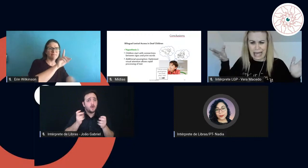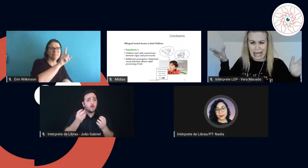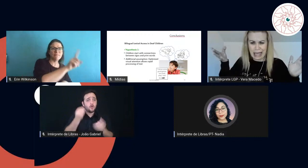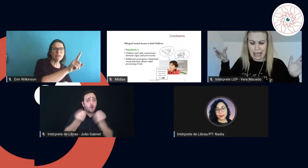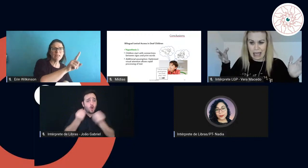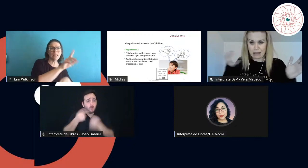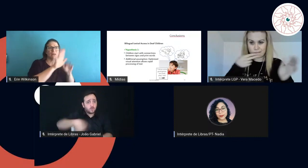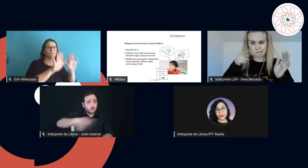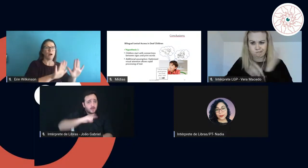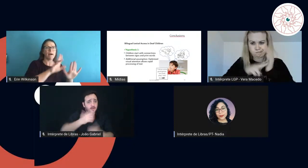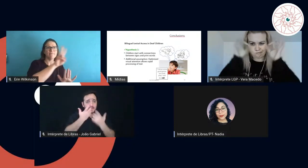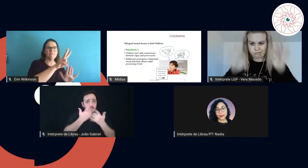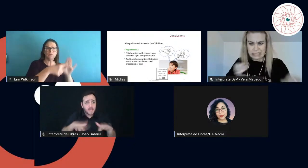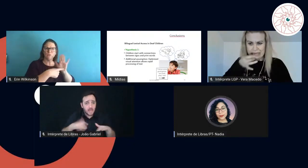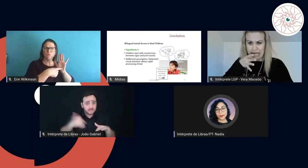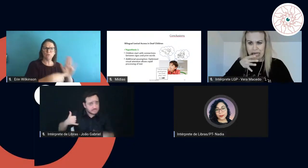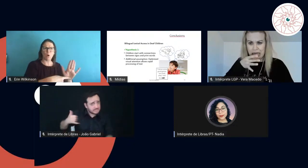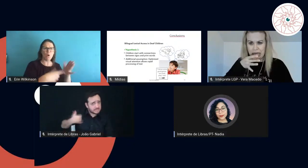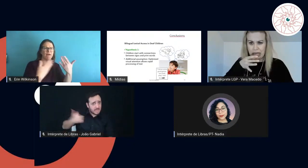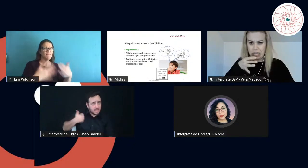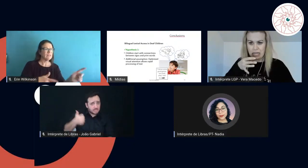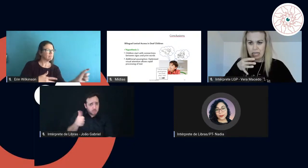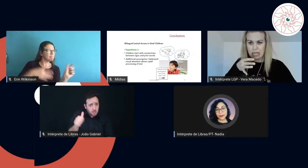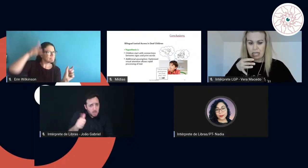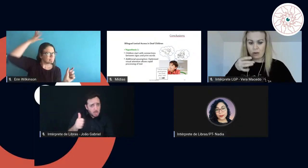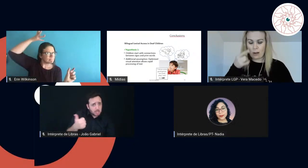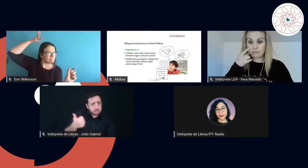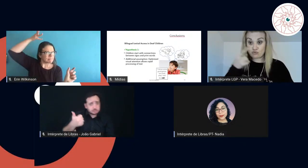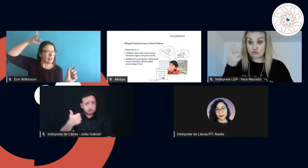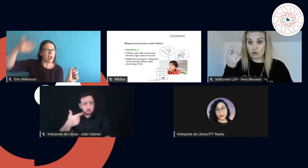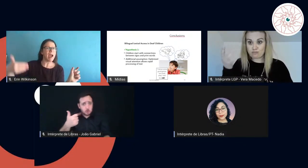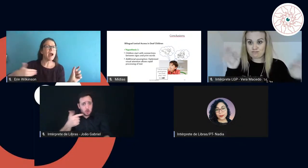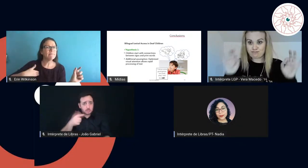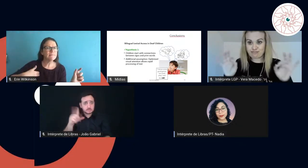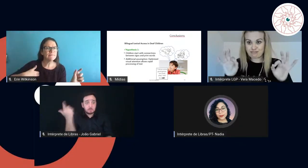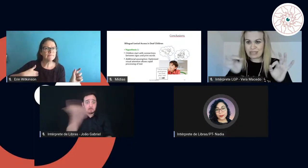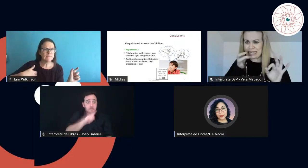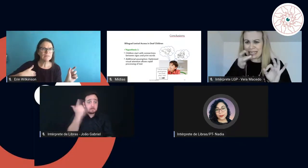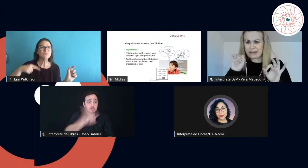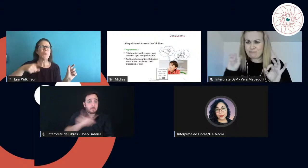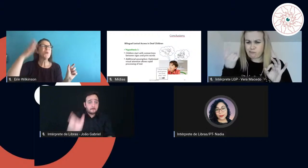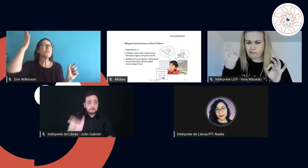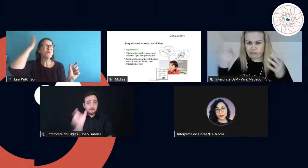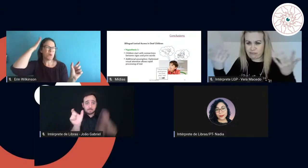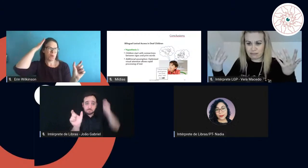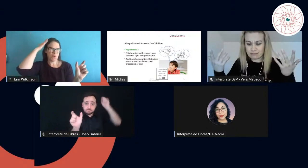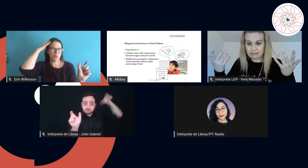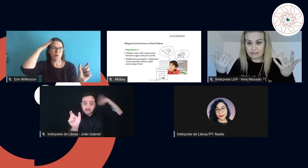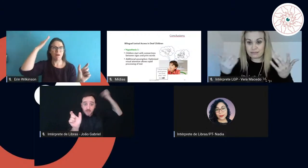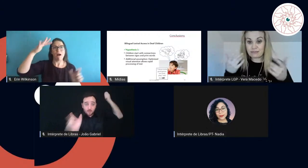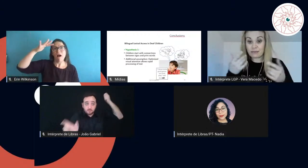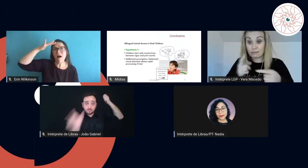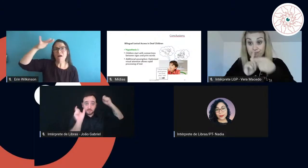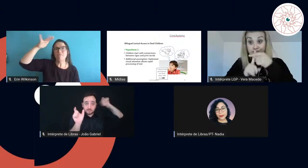resposta realmente que se mostrou bem favorável.